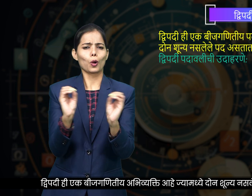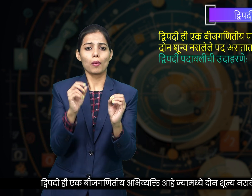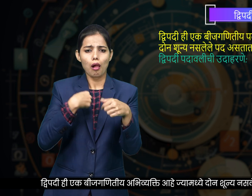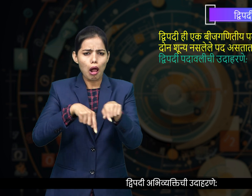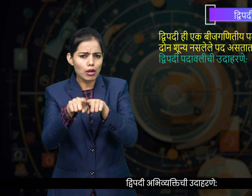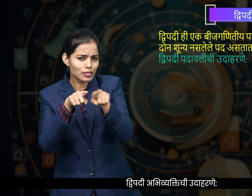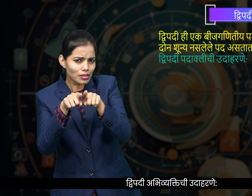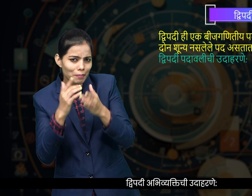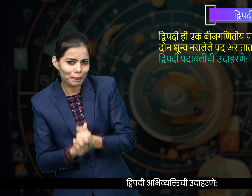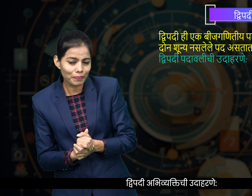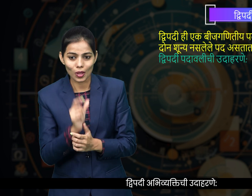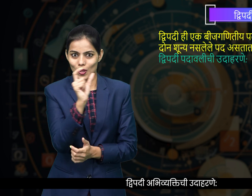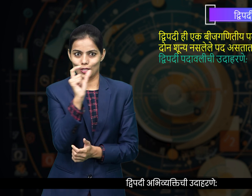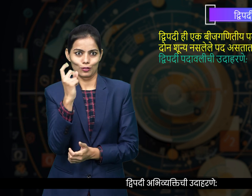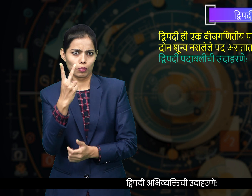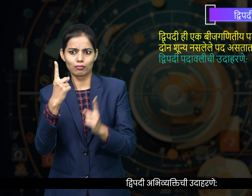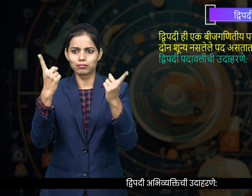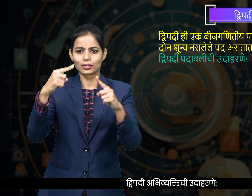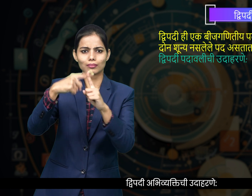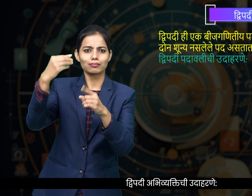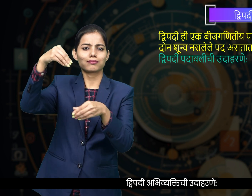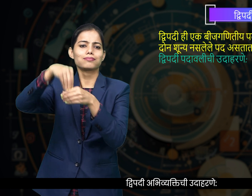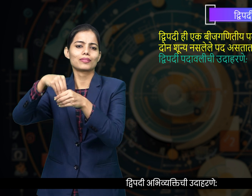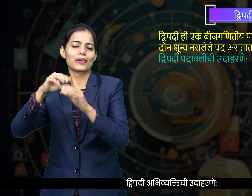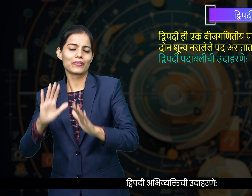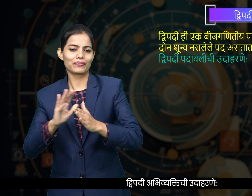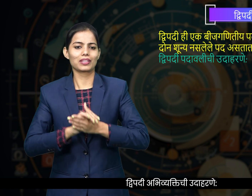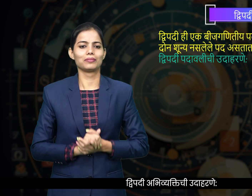असतात. द्विपदी अभिव्यक्तीची उदाहरणे.